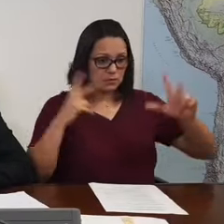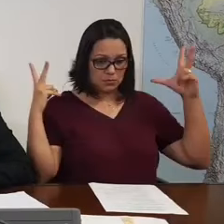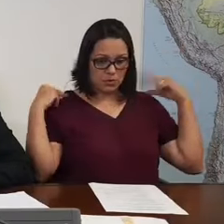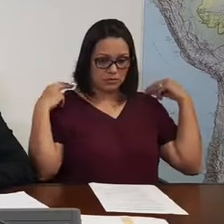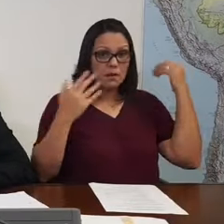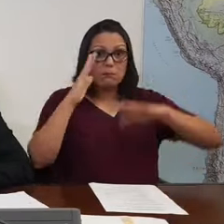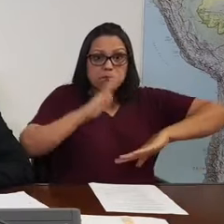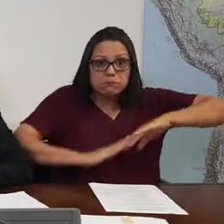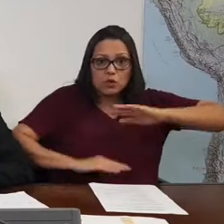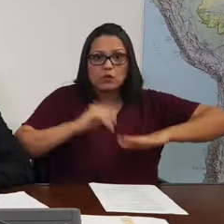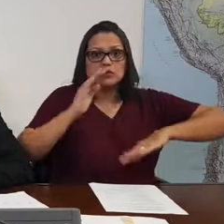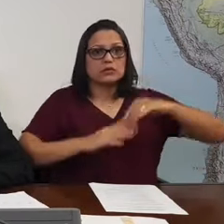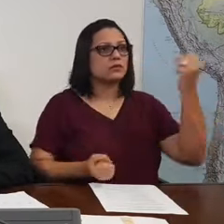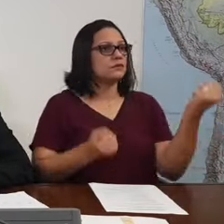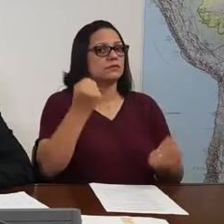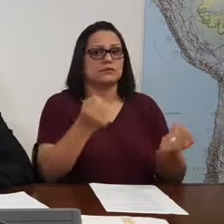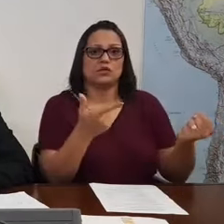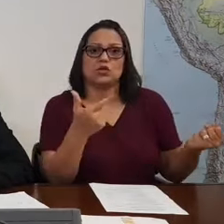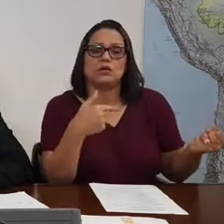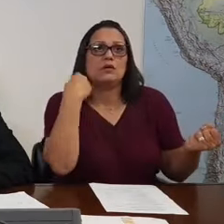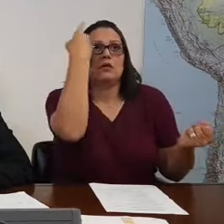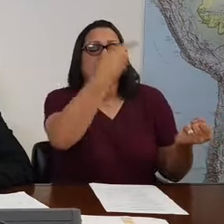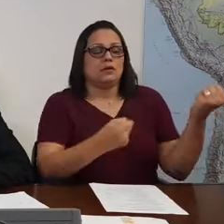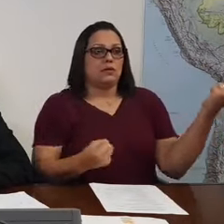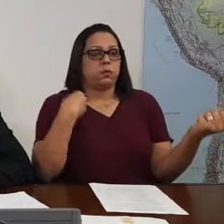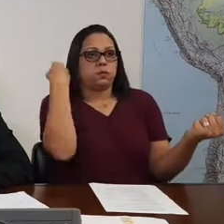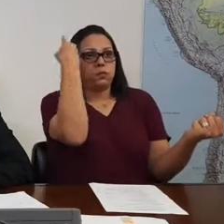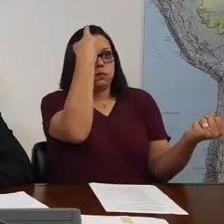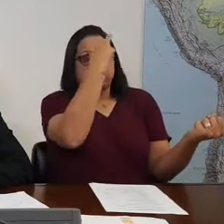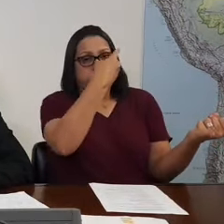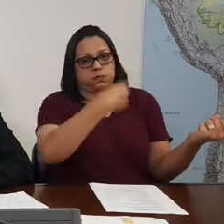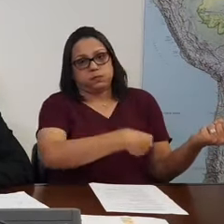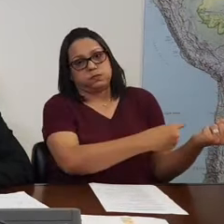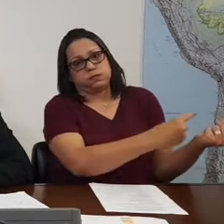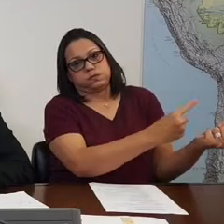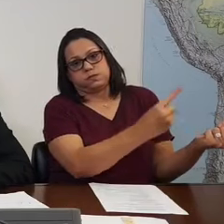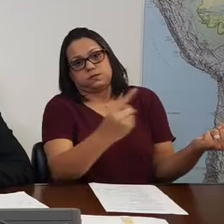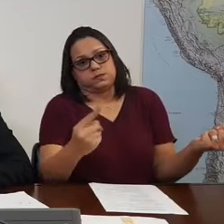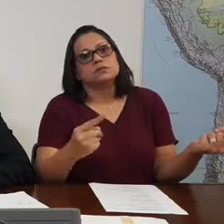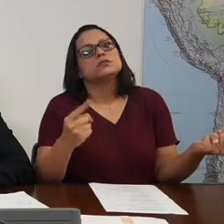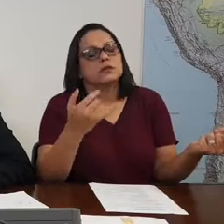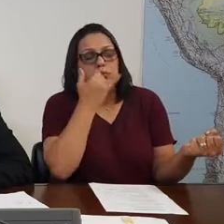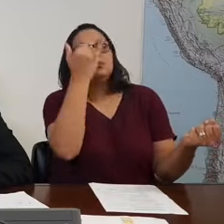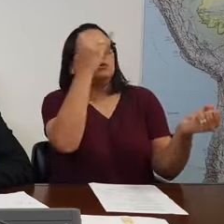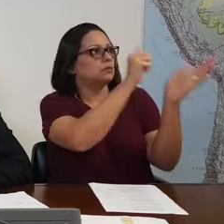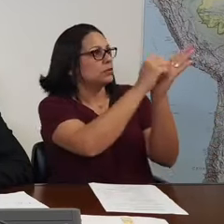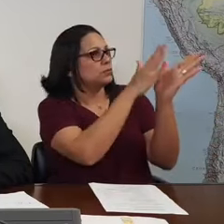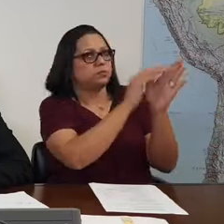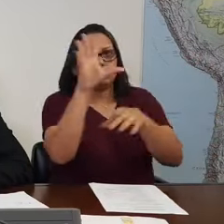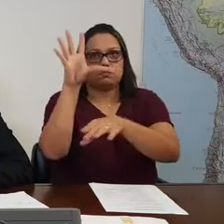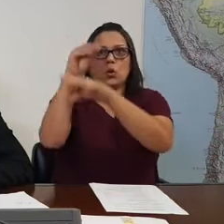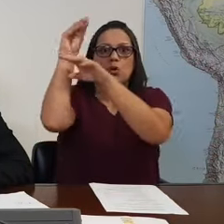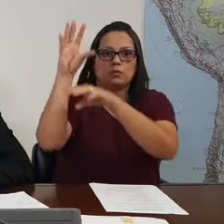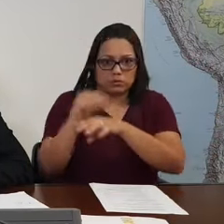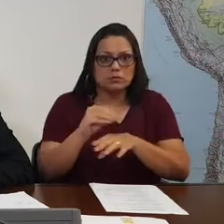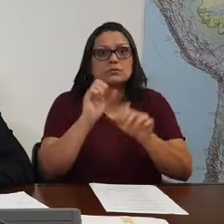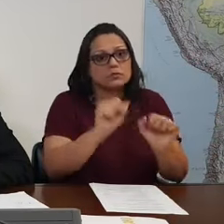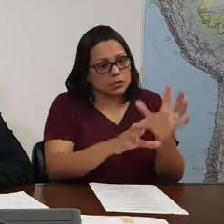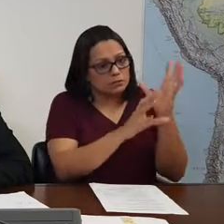trafega às vezes 12 horas por dia, né, é muito comum de acontecer, infelizmente,